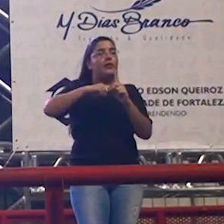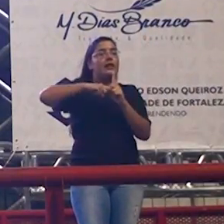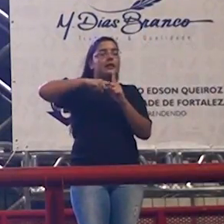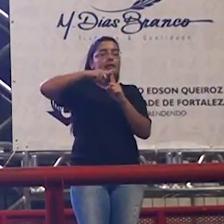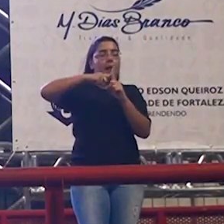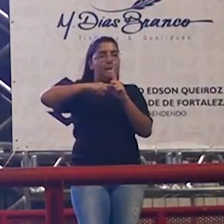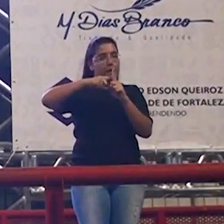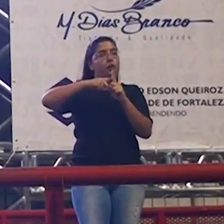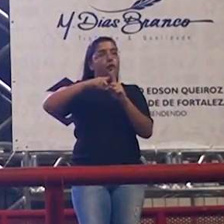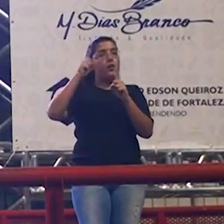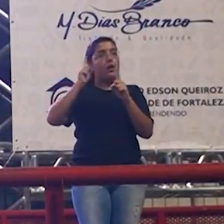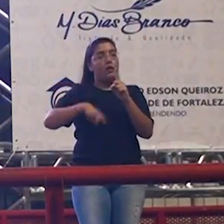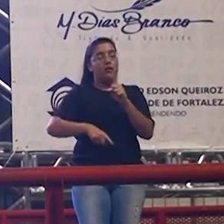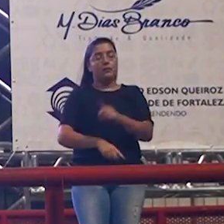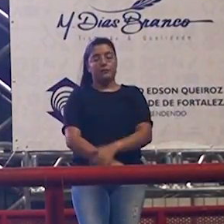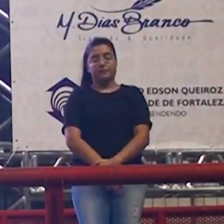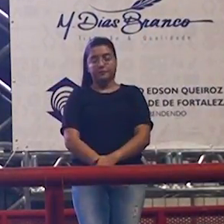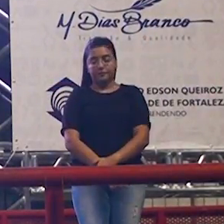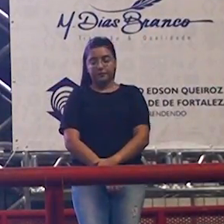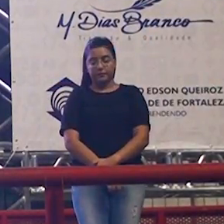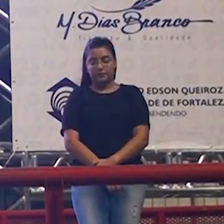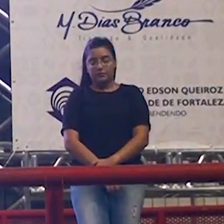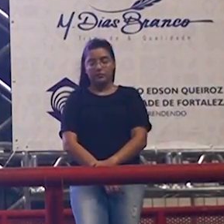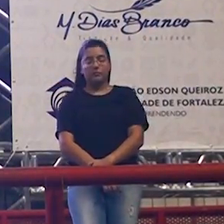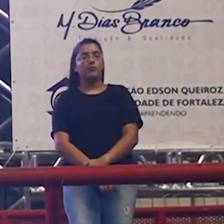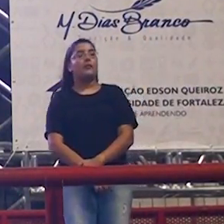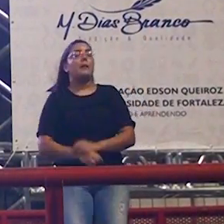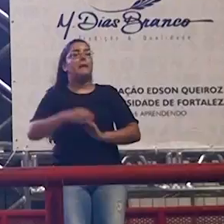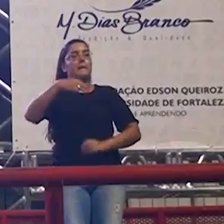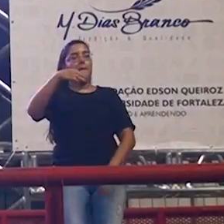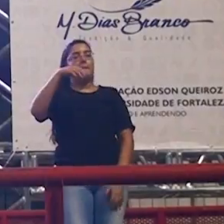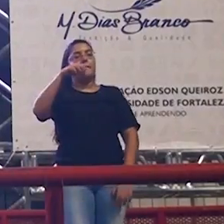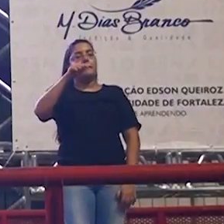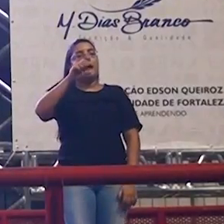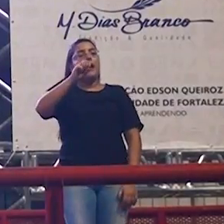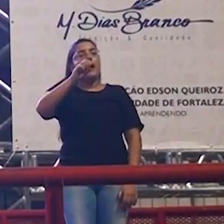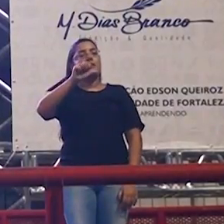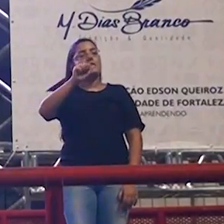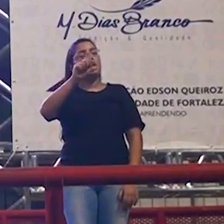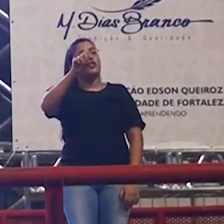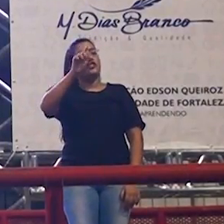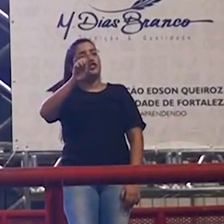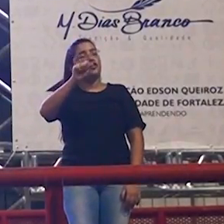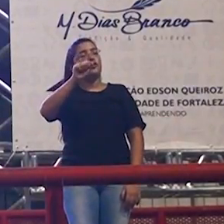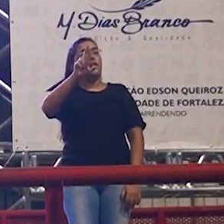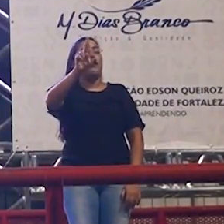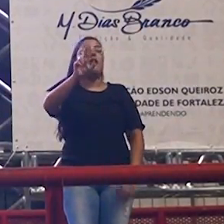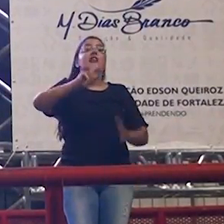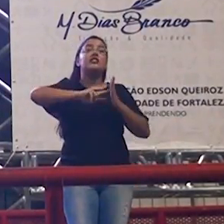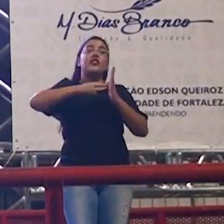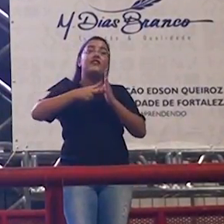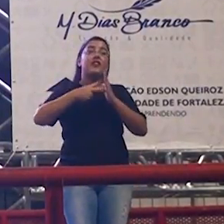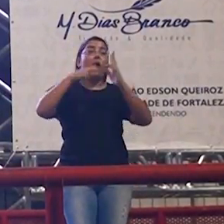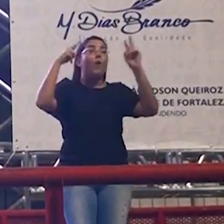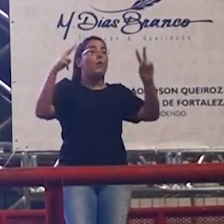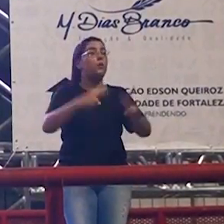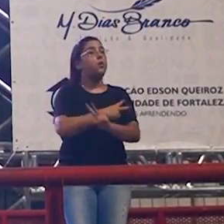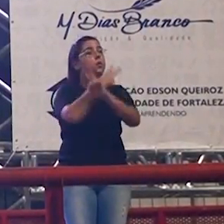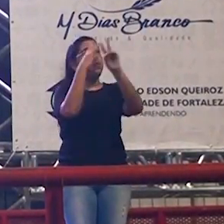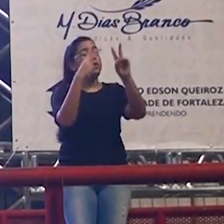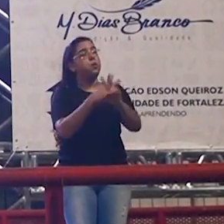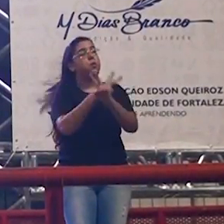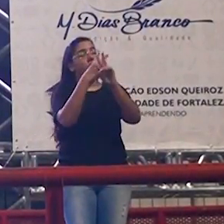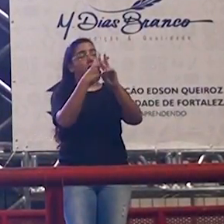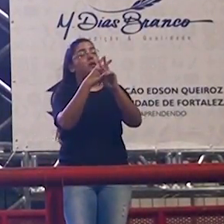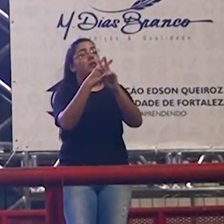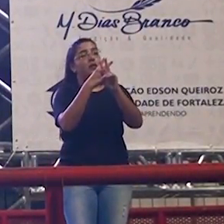e de umidade. Então, massa de ar é uma grande quantidade de ar com características de